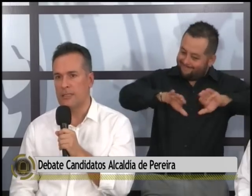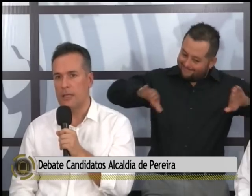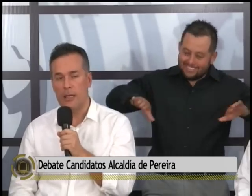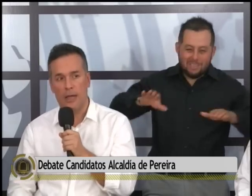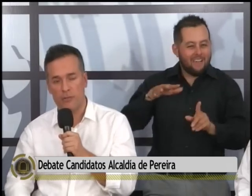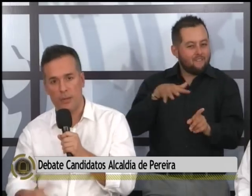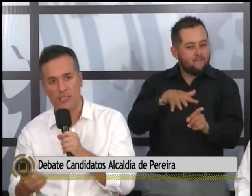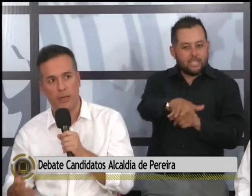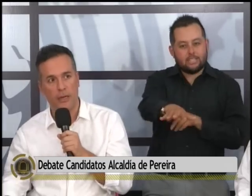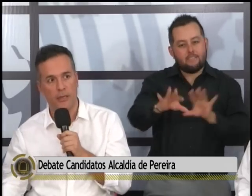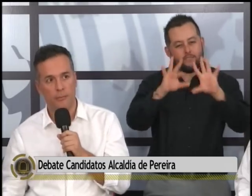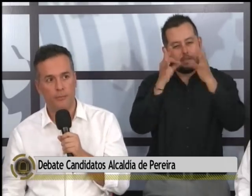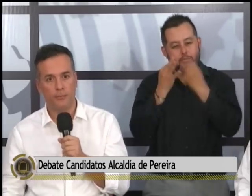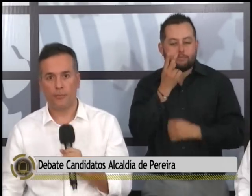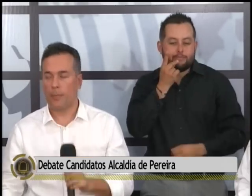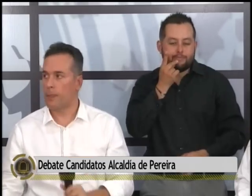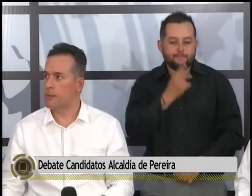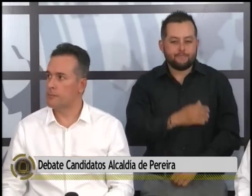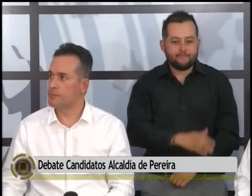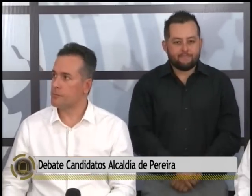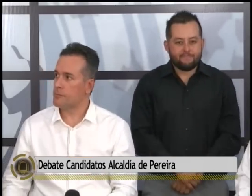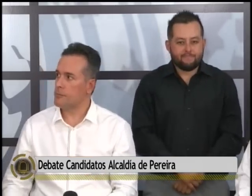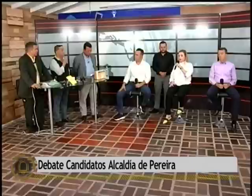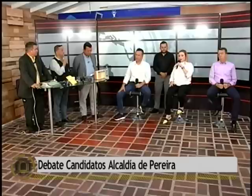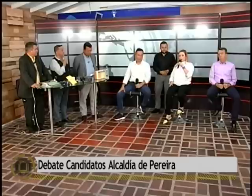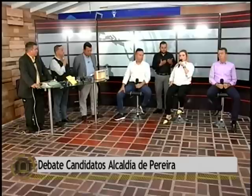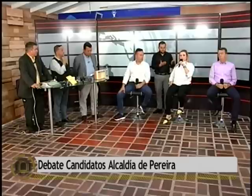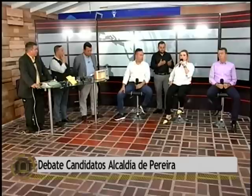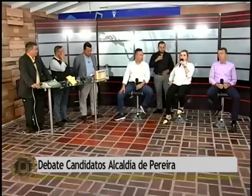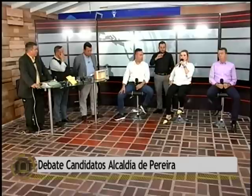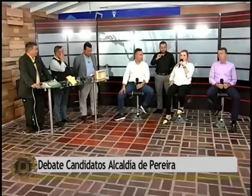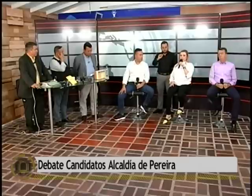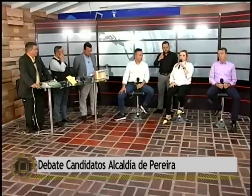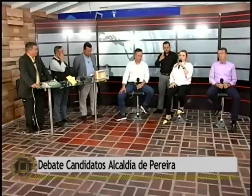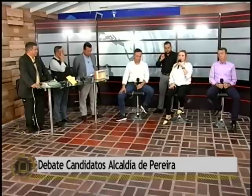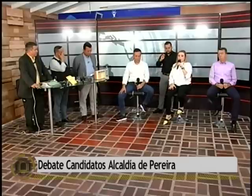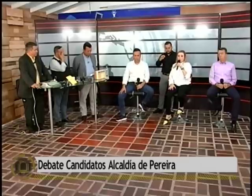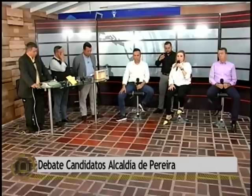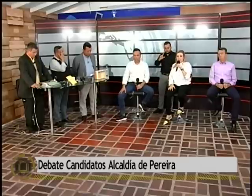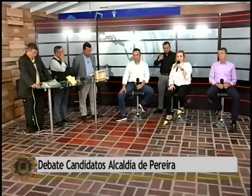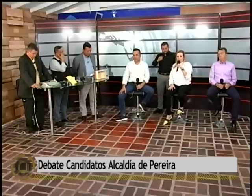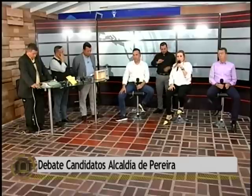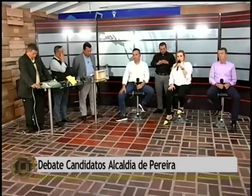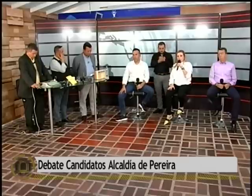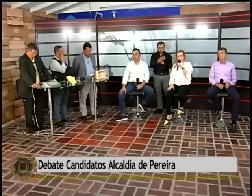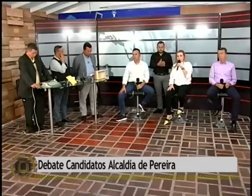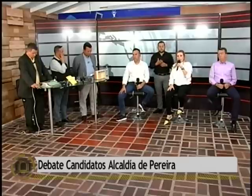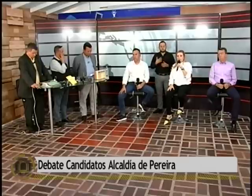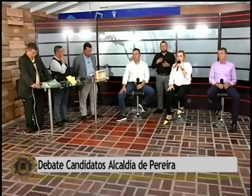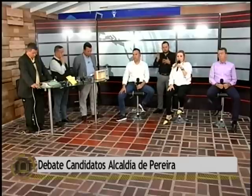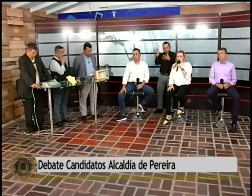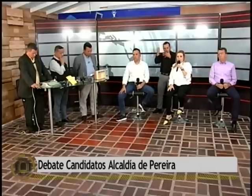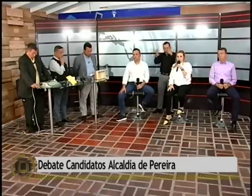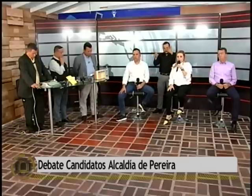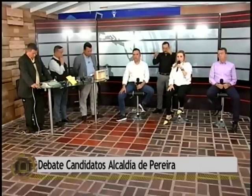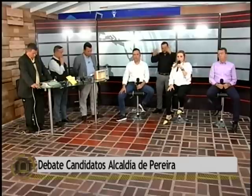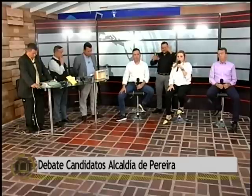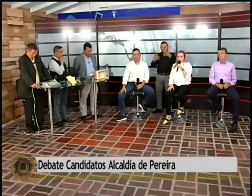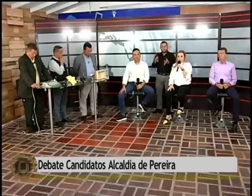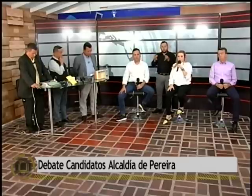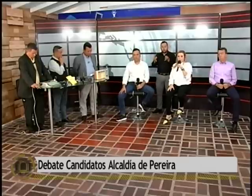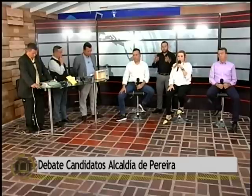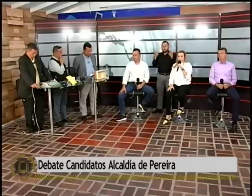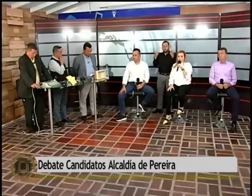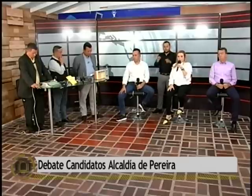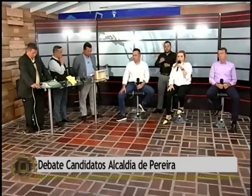mal le hace a las familias pereiranas. Carolina. Bueno, hoy me preocupan las cifras que estamos presentando en seguridad. Vemos cómo